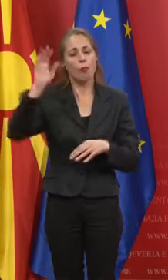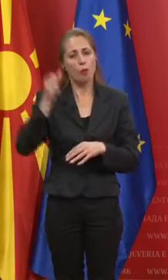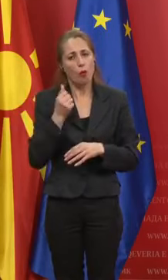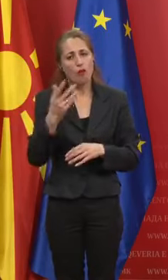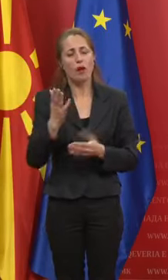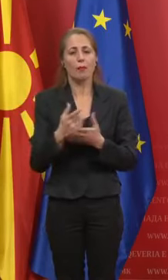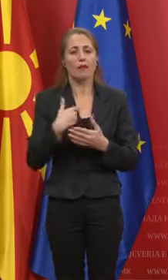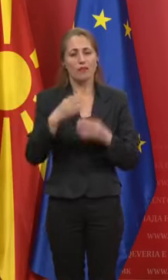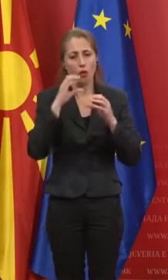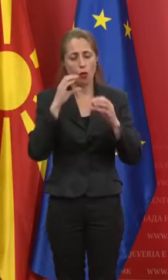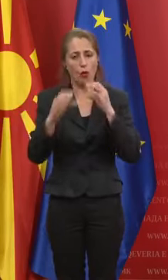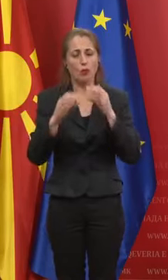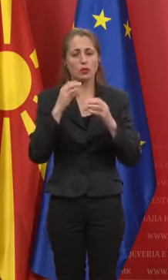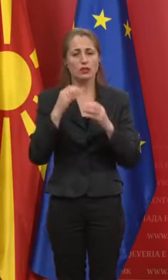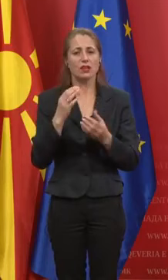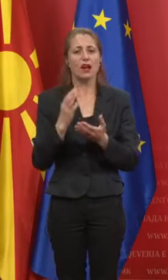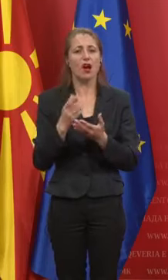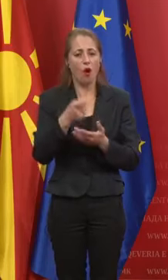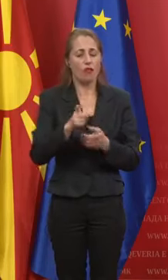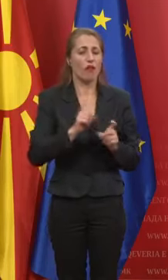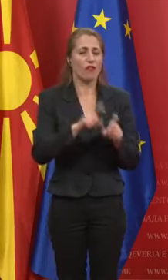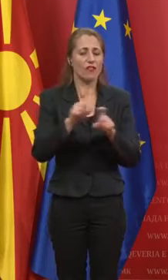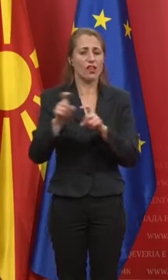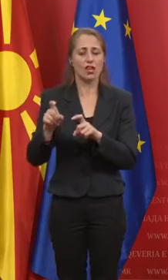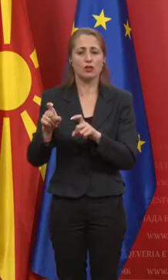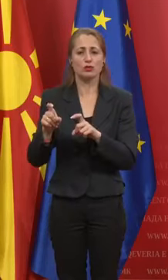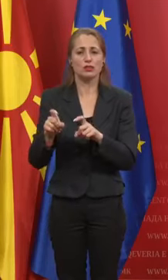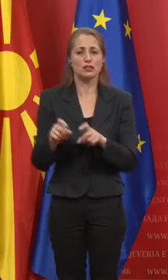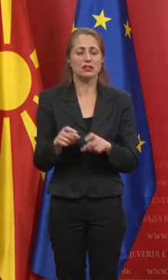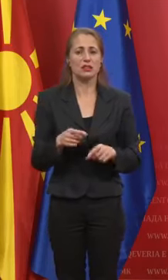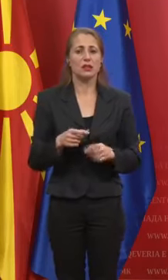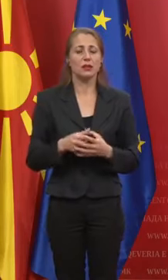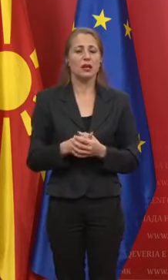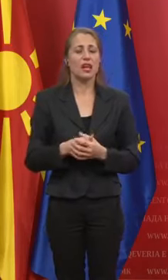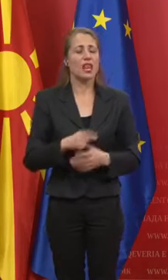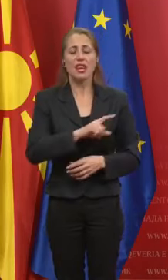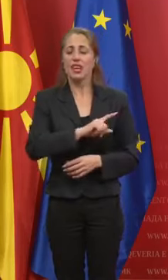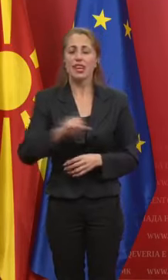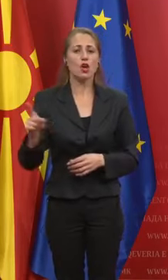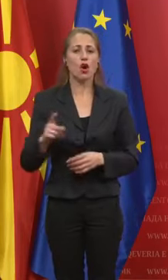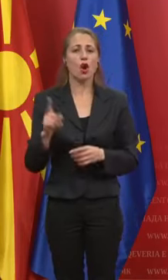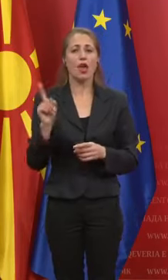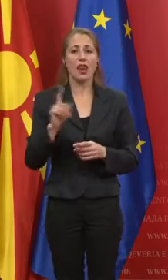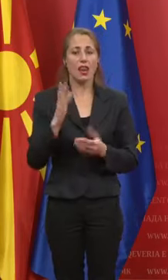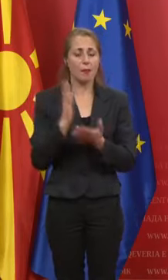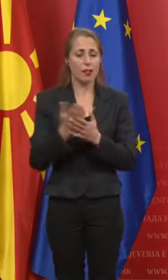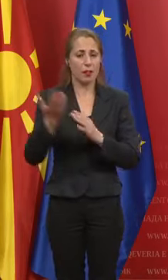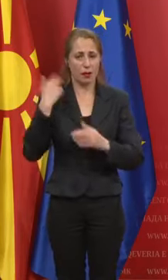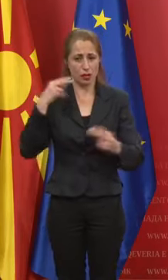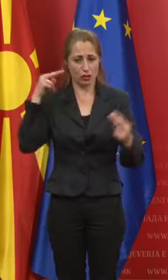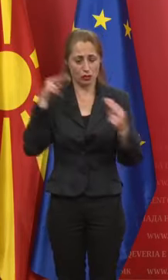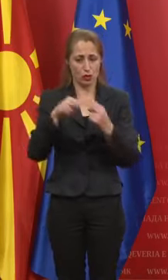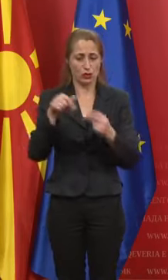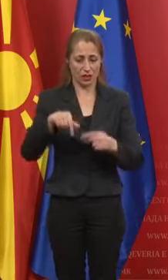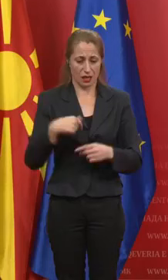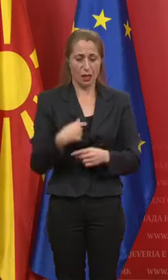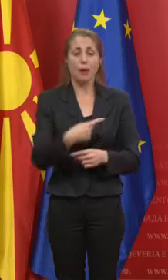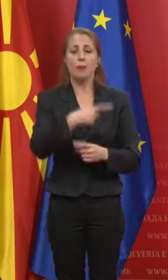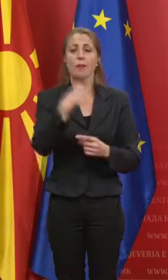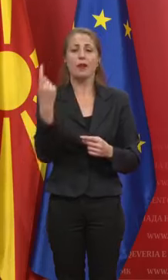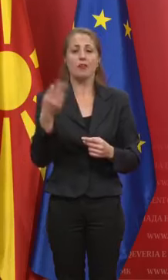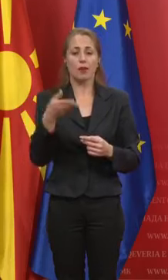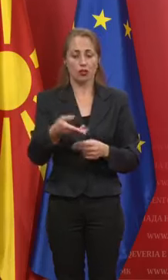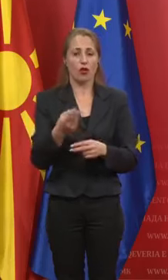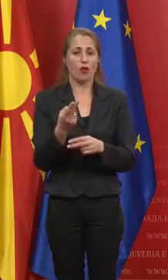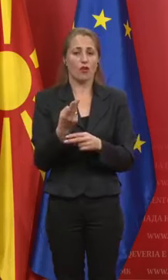го комуницирахме, дека сепак овој вирус е нешто со што никој не се соочил претходно, не само кај нас, туку ниту